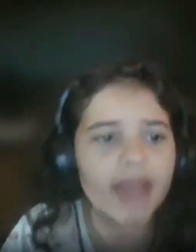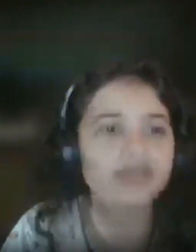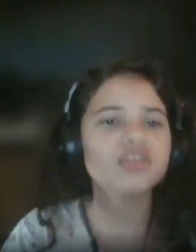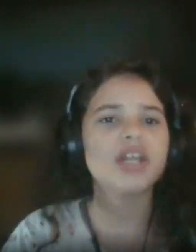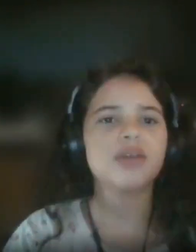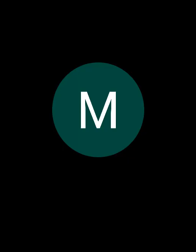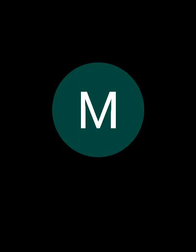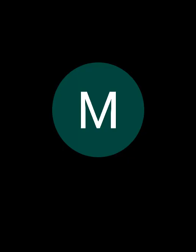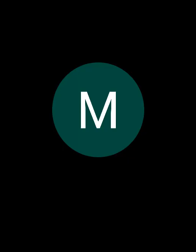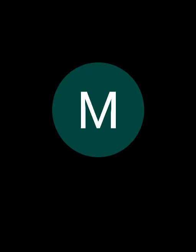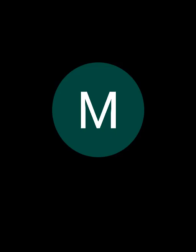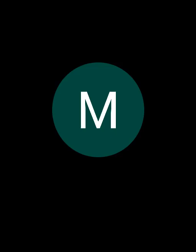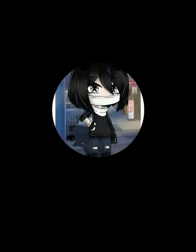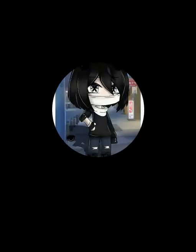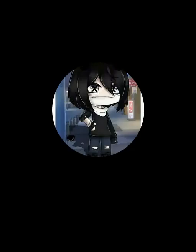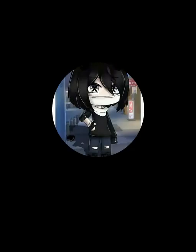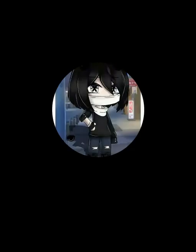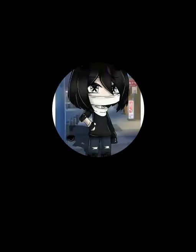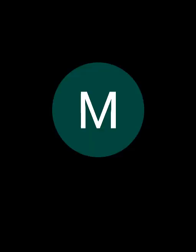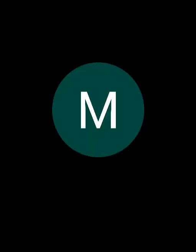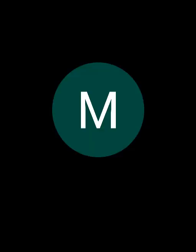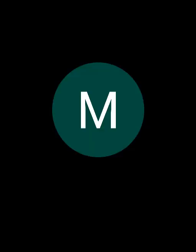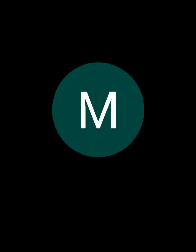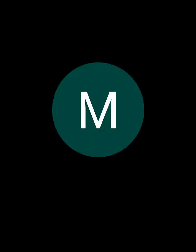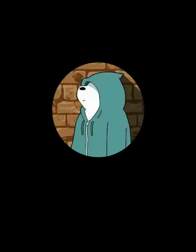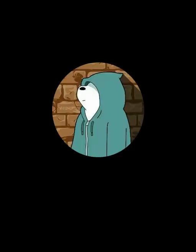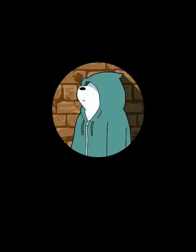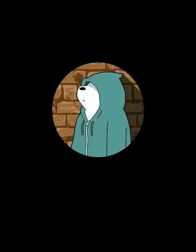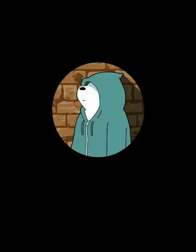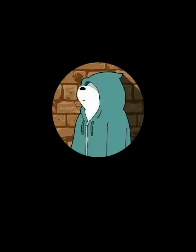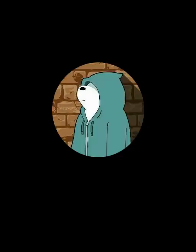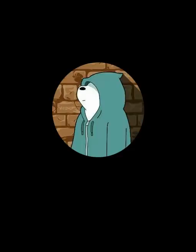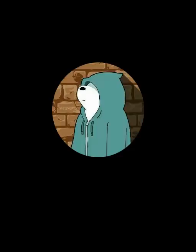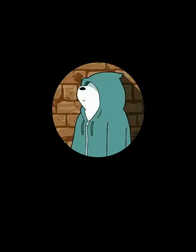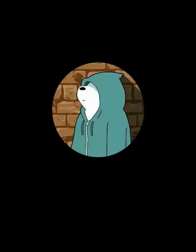Então, tchau. Meu Deus. Falou!